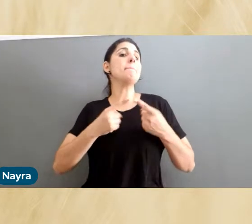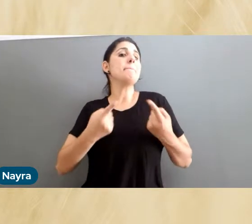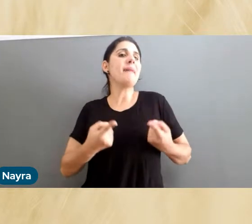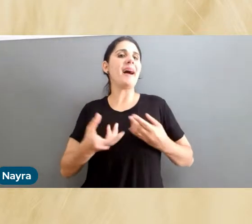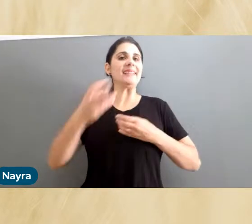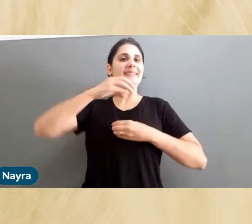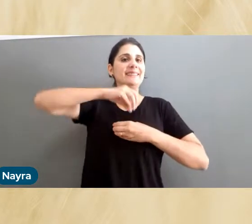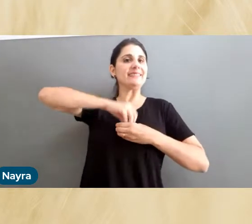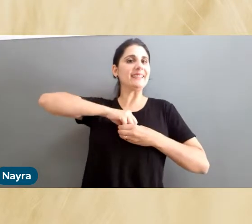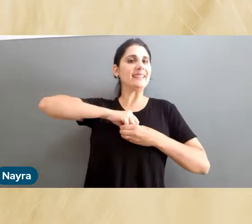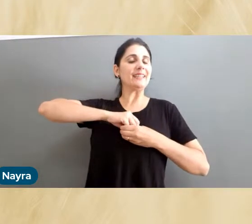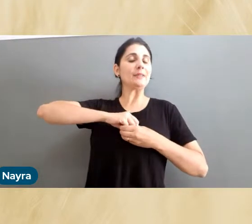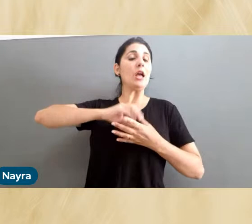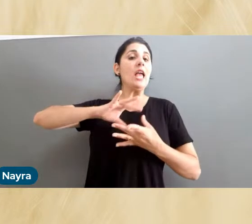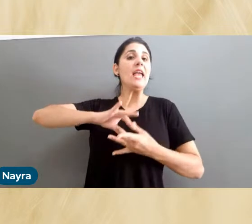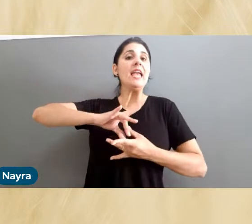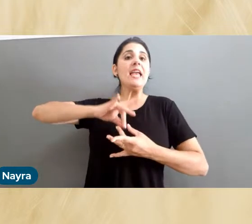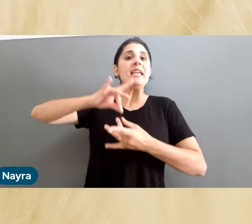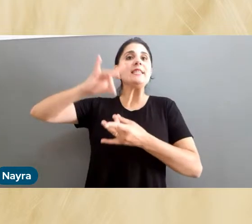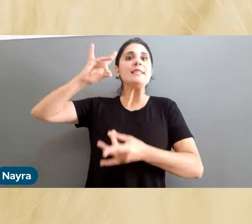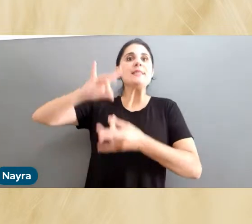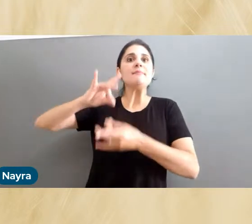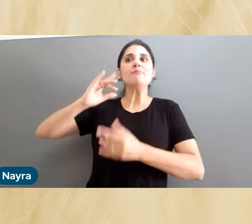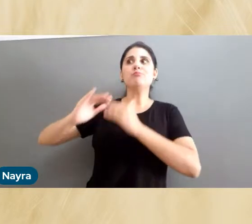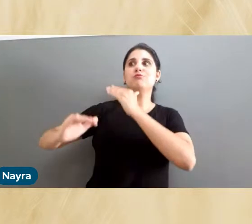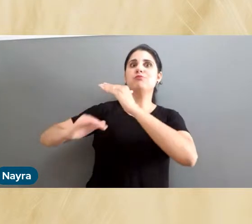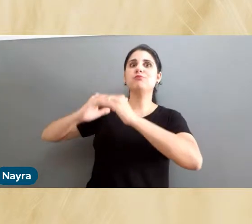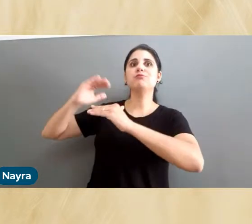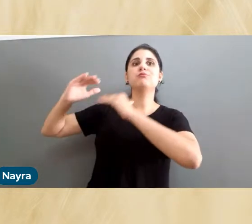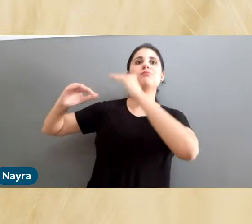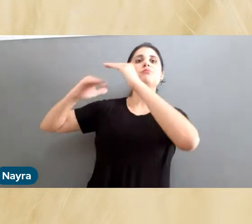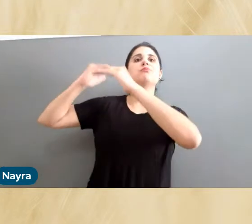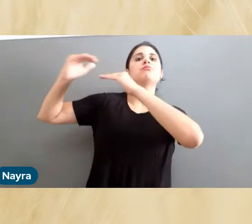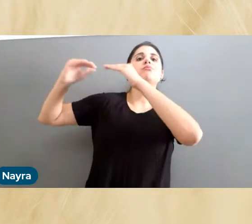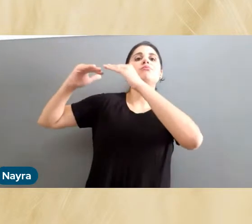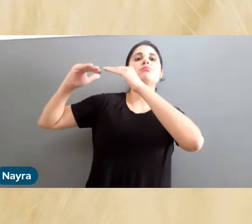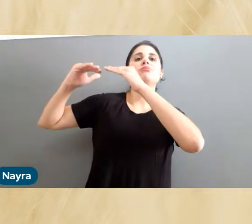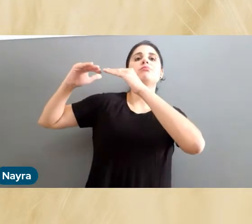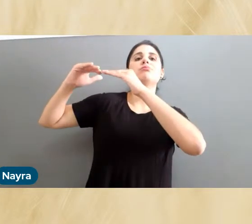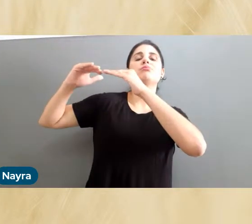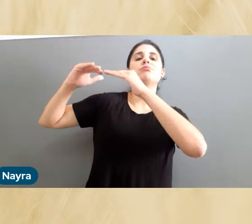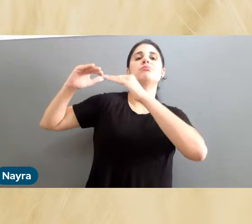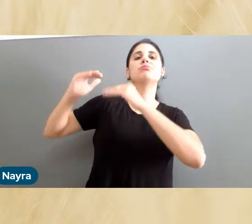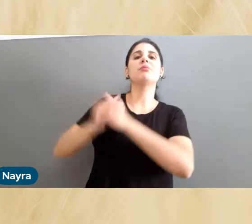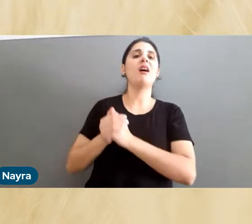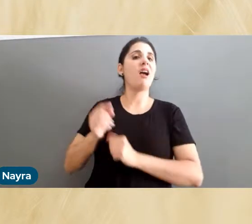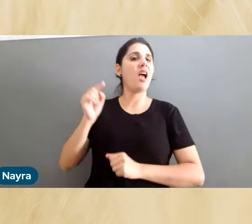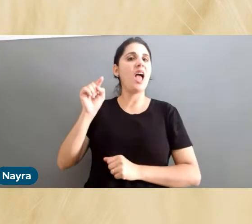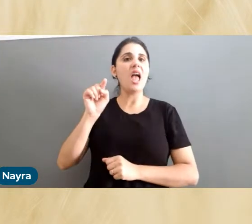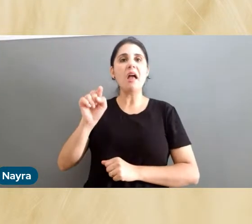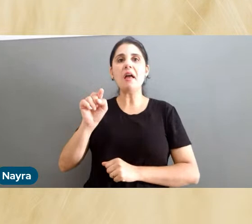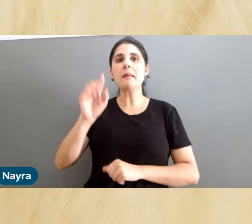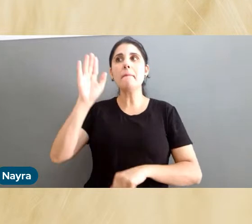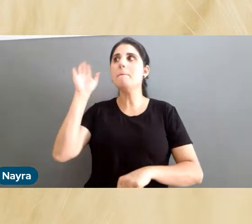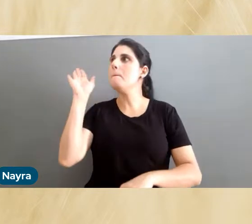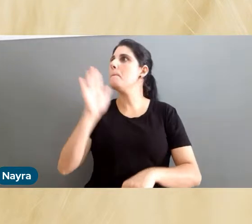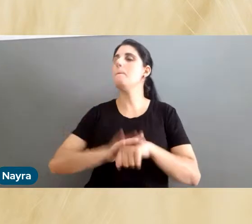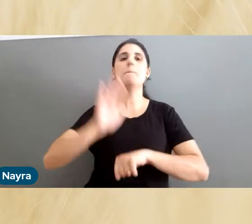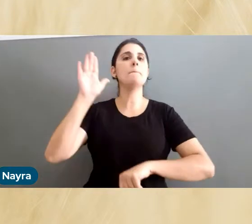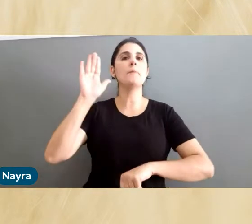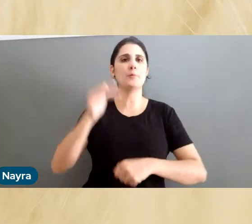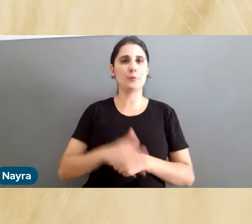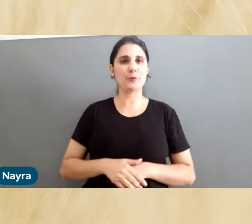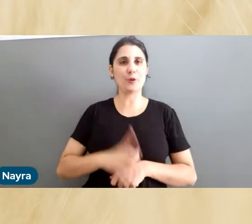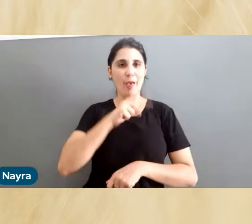ela desencarna, nem para nosso lar, que é o nosso sonho de consumo, não é? A gente, como espírita, a gente tem uma vontade,